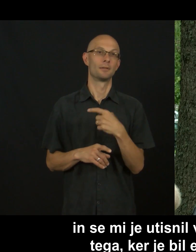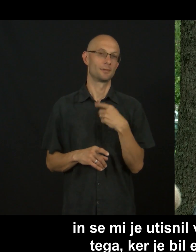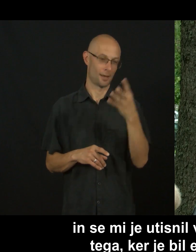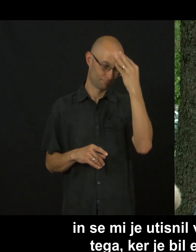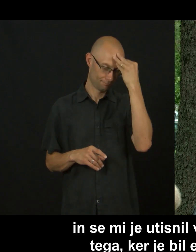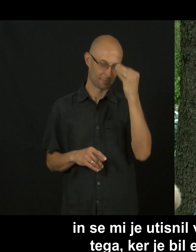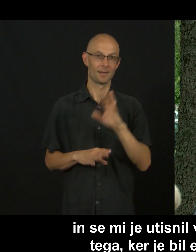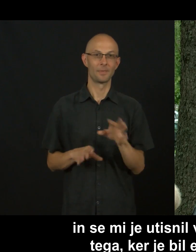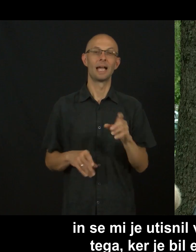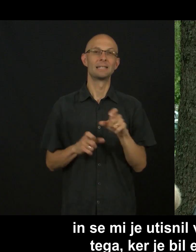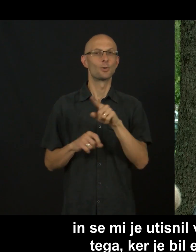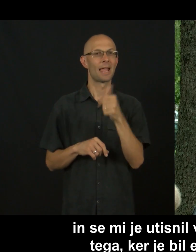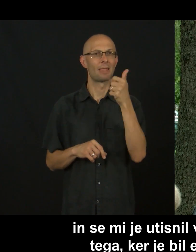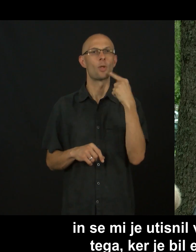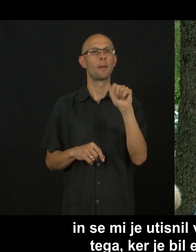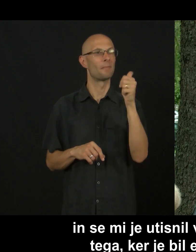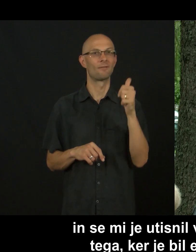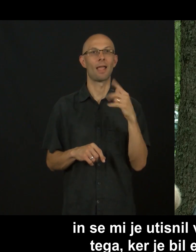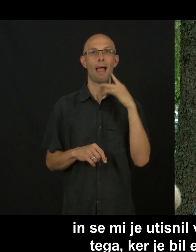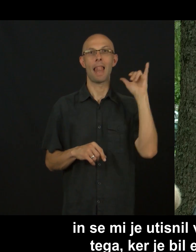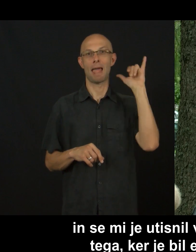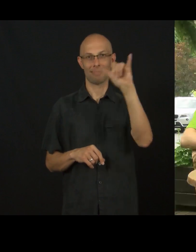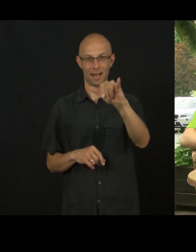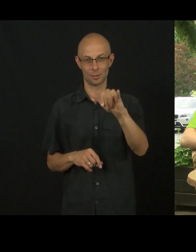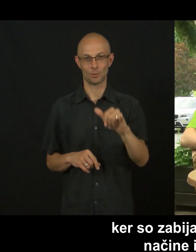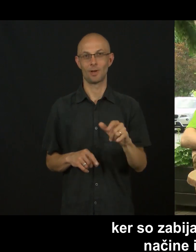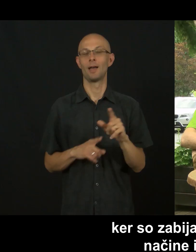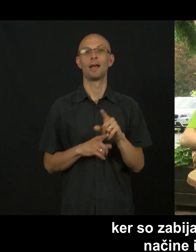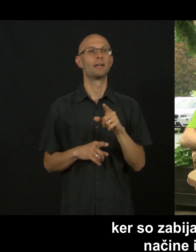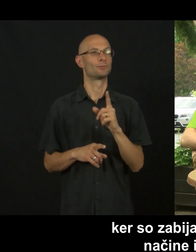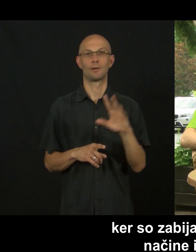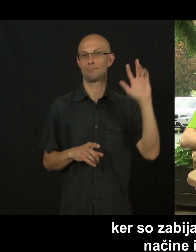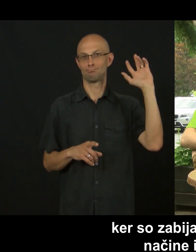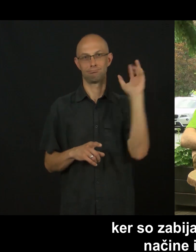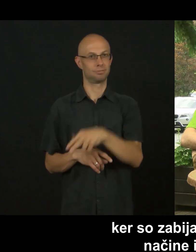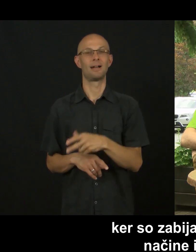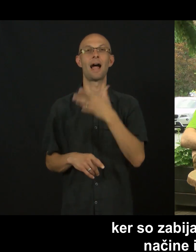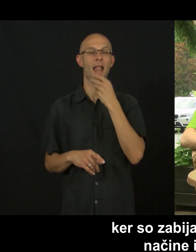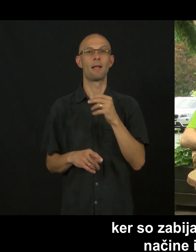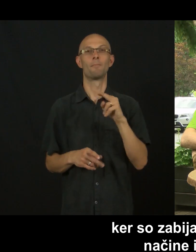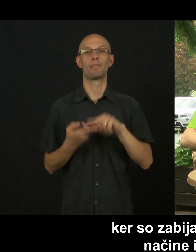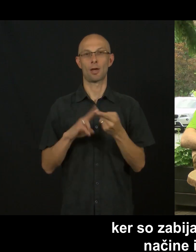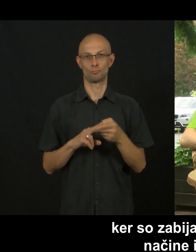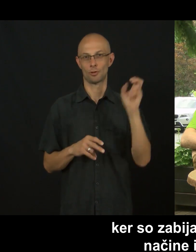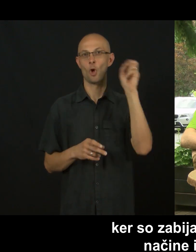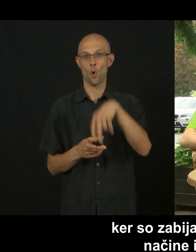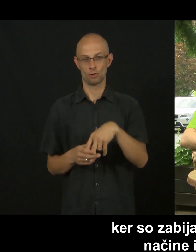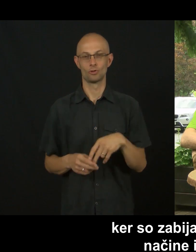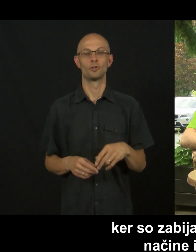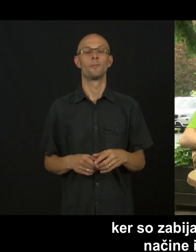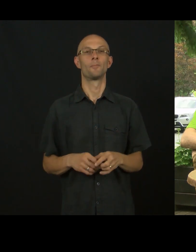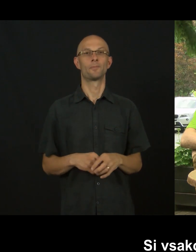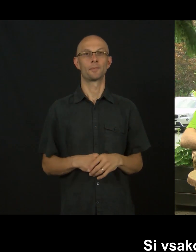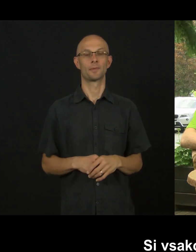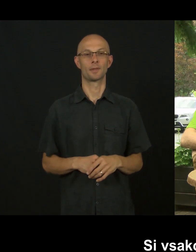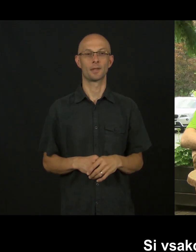vtisnil spomin, predvsem zaradi tega, ker je bil eden izmed prvih letalcev, ki so zabijali na zelo atraktivne načine in izreden